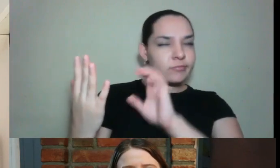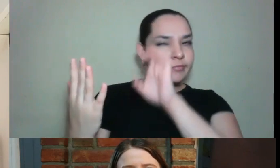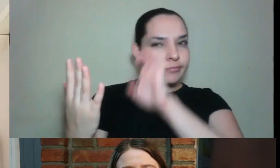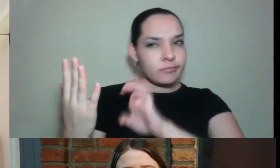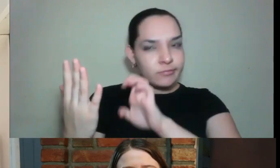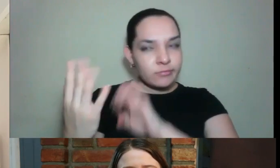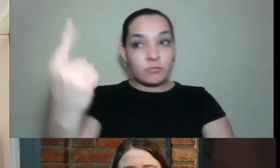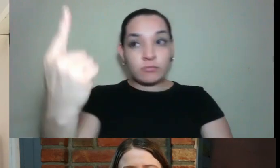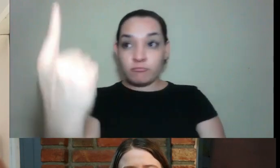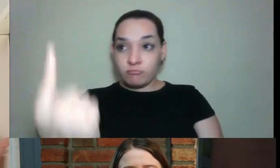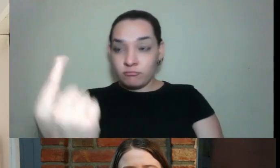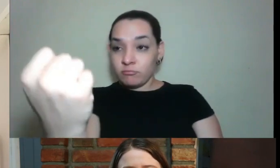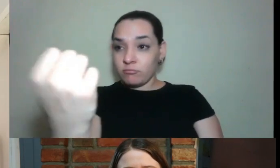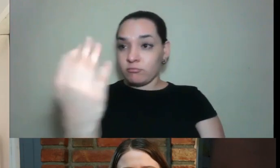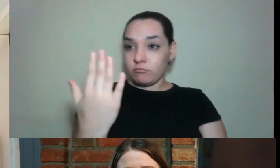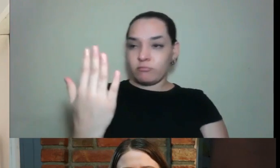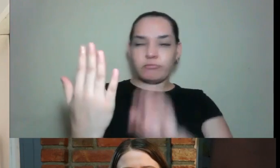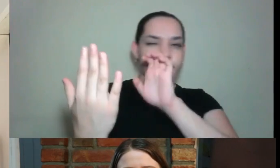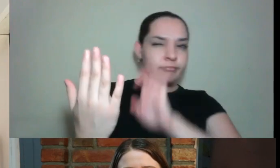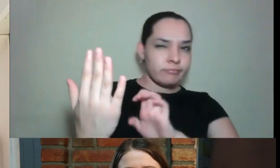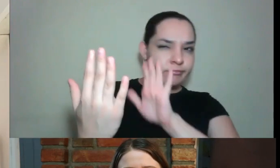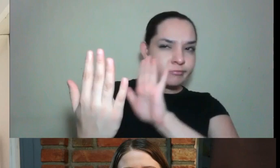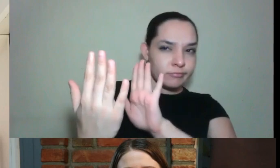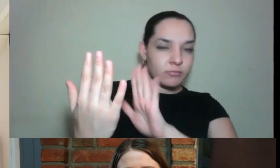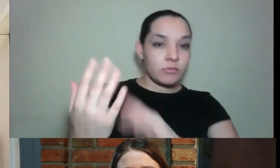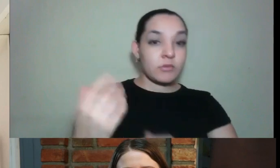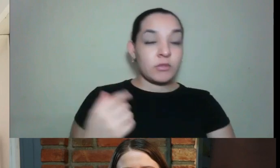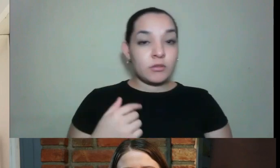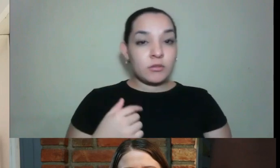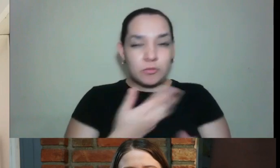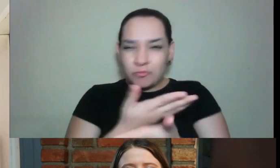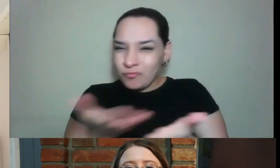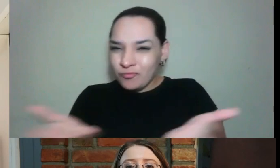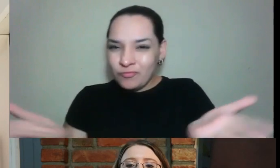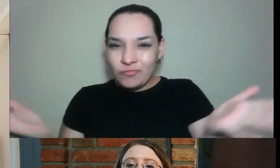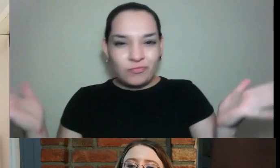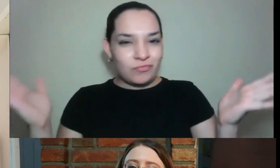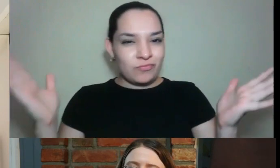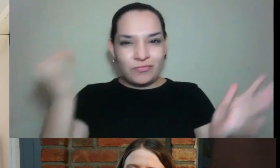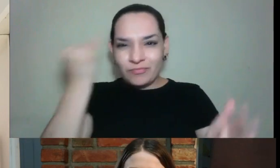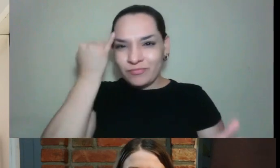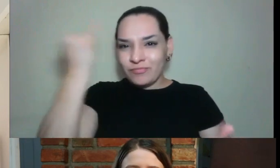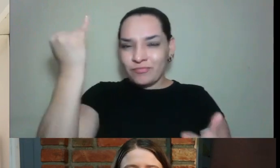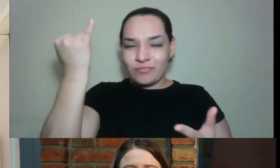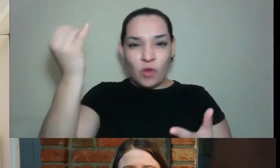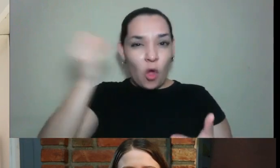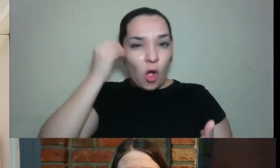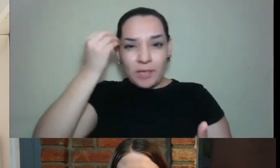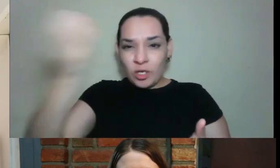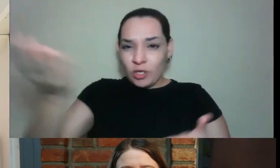voy a probar. Tal persona me dijo otra, lo voy a probar. Y de acuerdo a qué me funcione más,